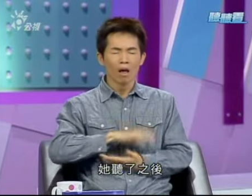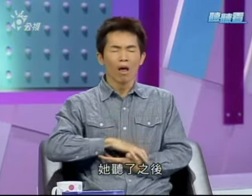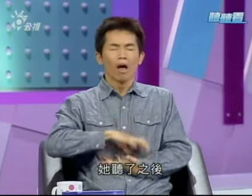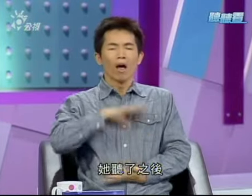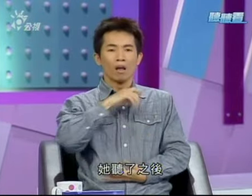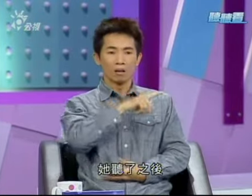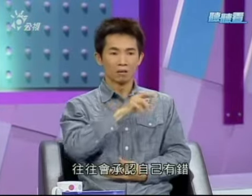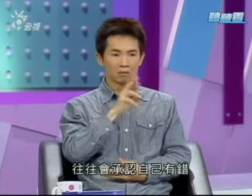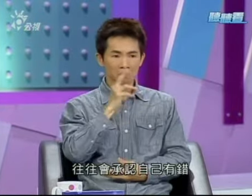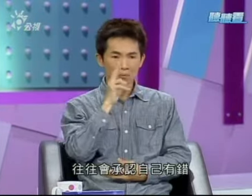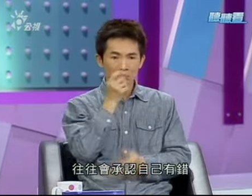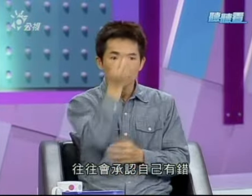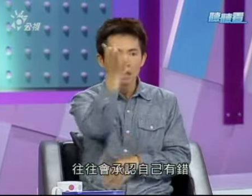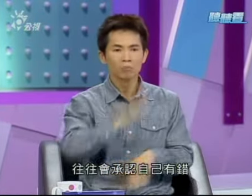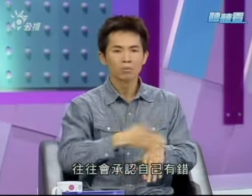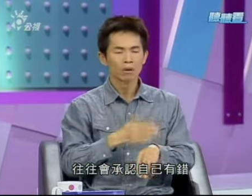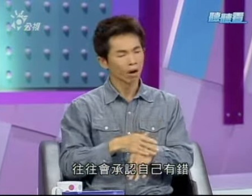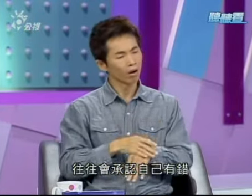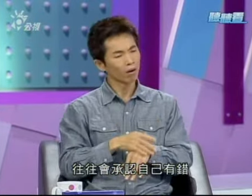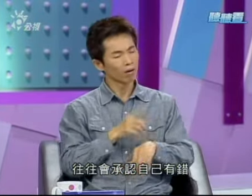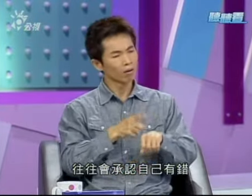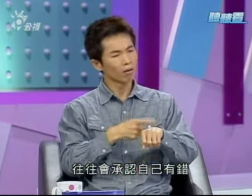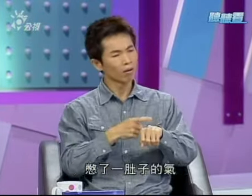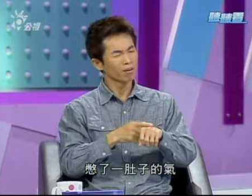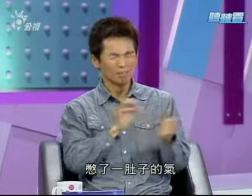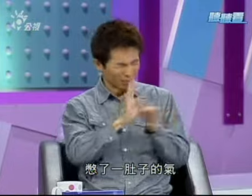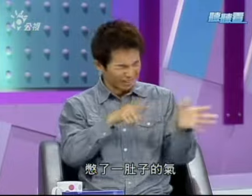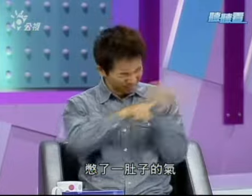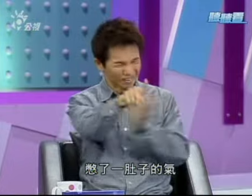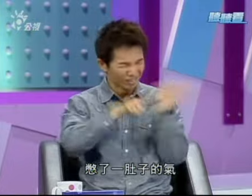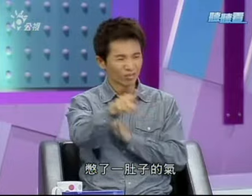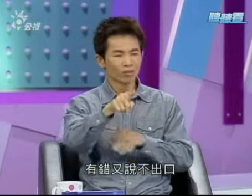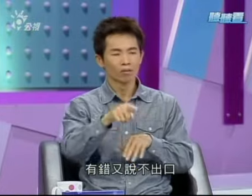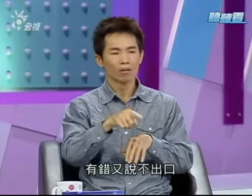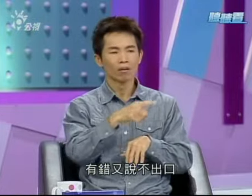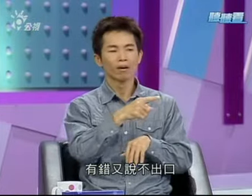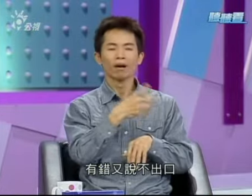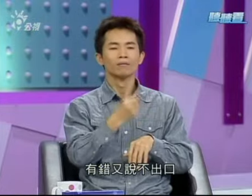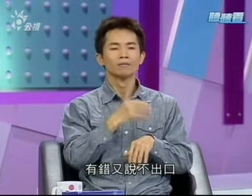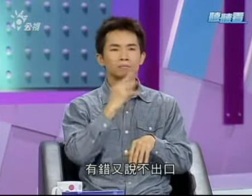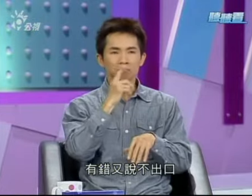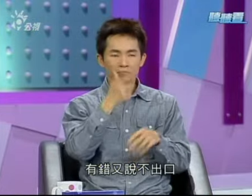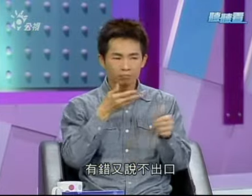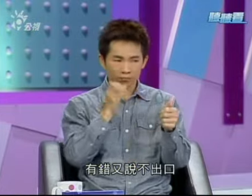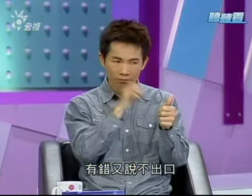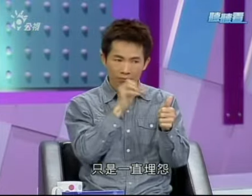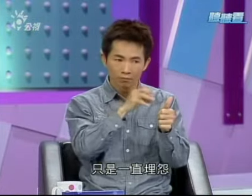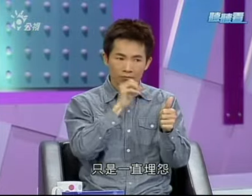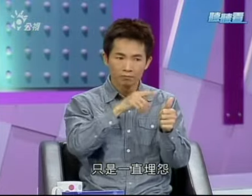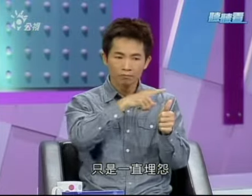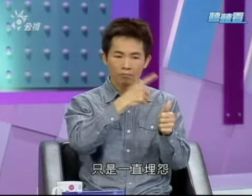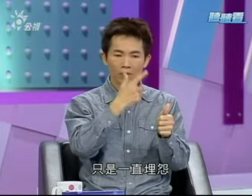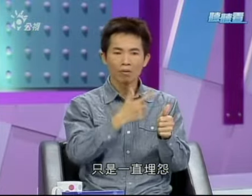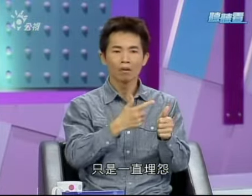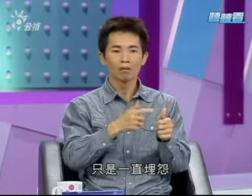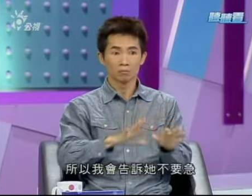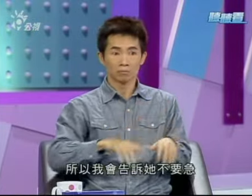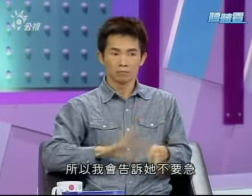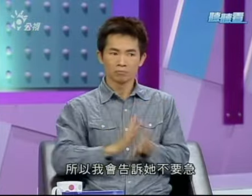了之后呢往往会承认自己有错憋了一肚子的气有错又说不出口只是一直埋怨所以呢我